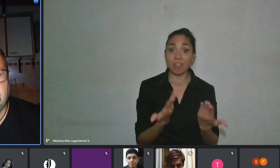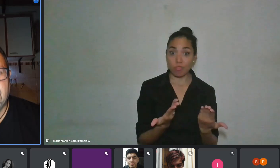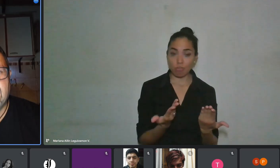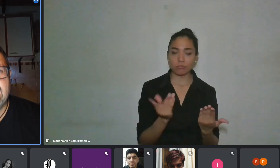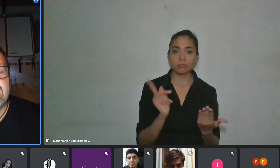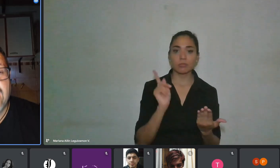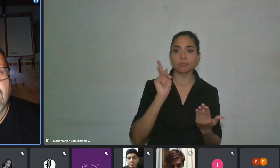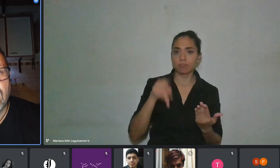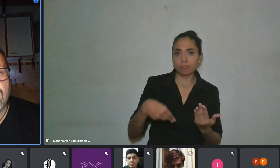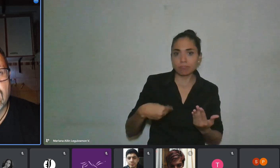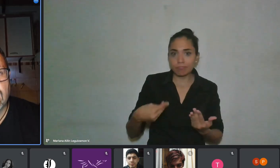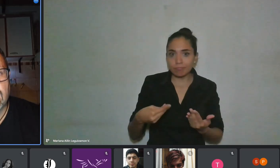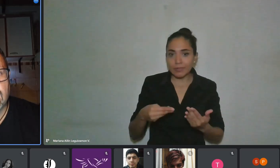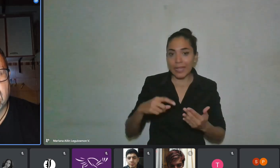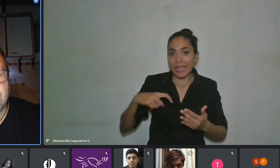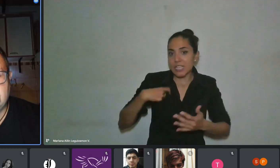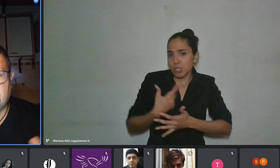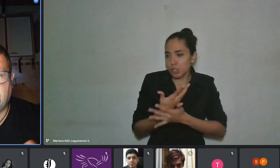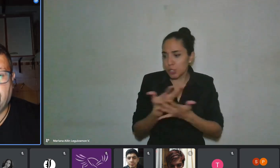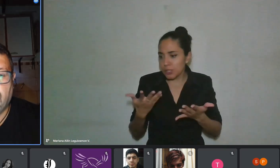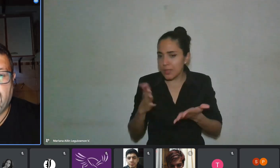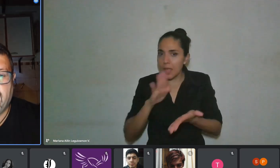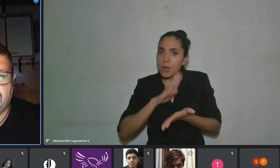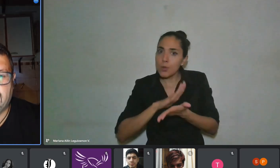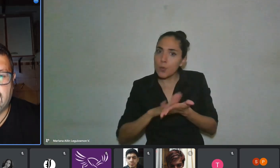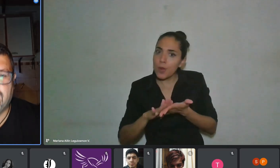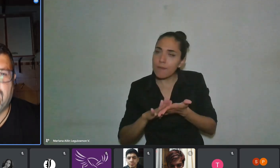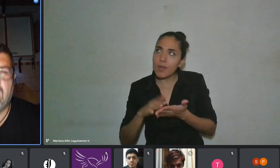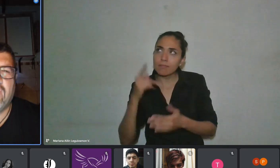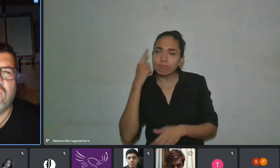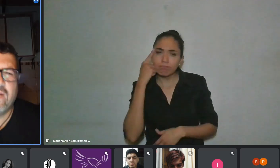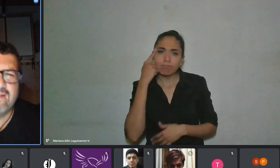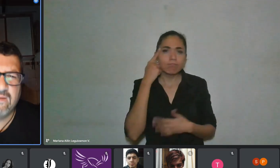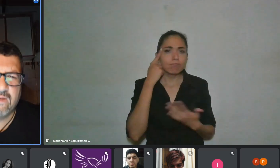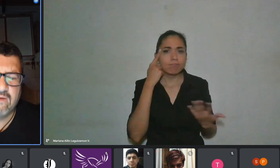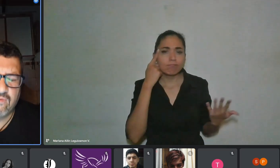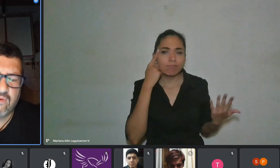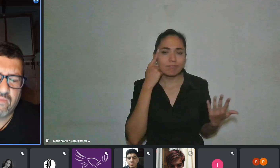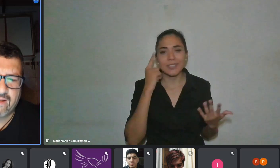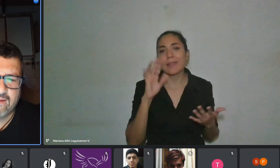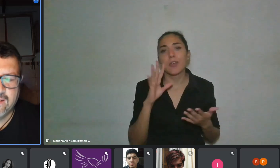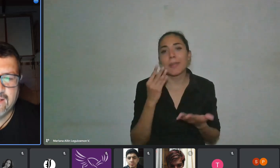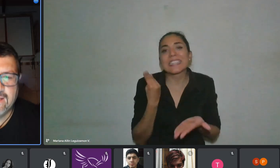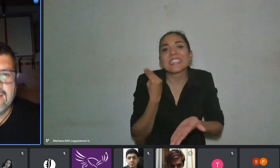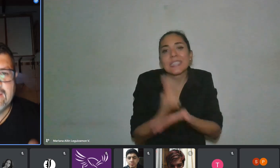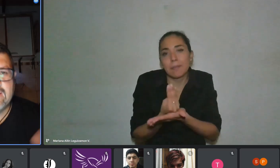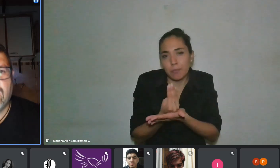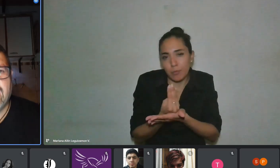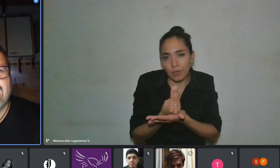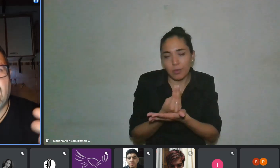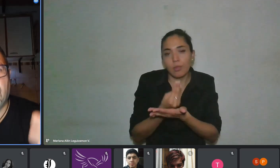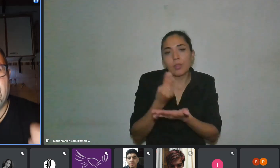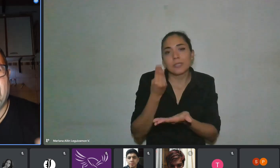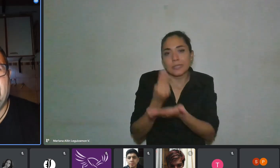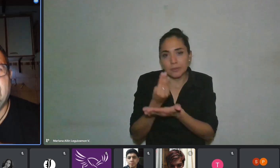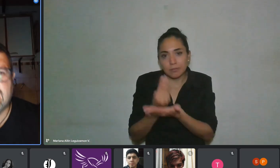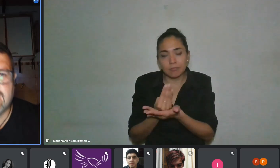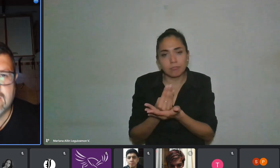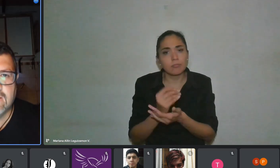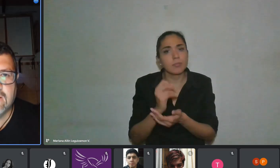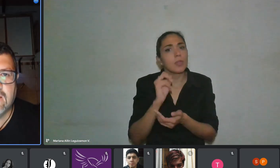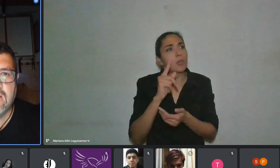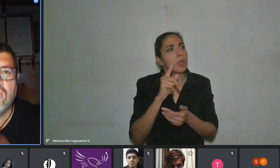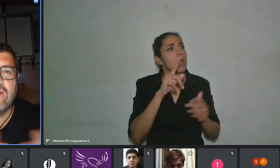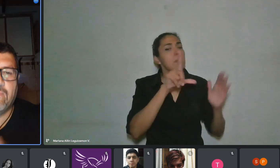decir, seamos, en cierta forma, de forma figurativa, ¿no? Seamos esclavos de las